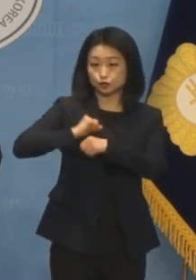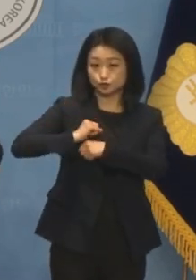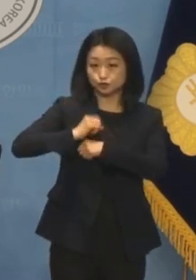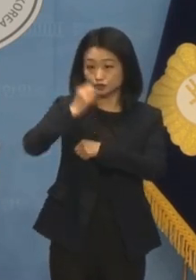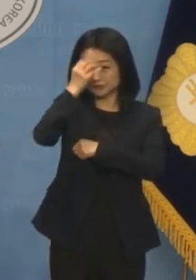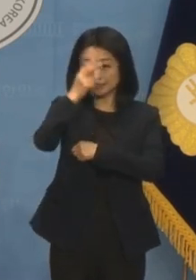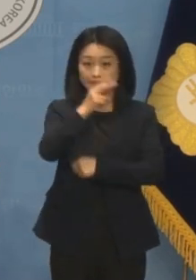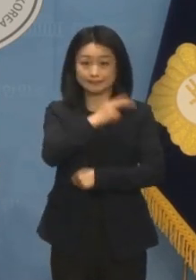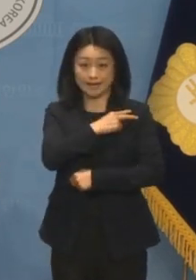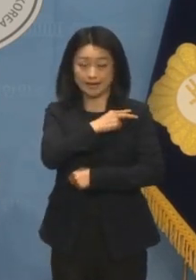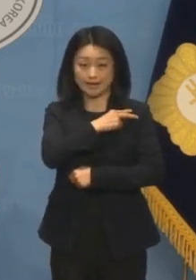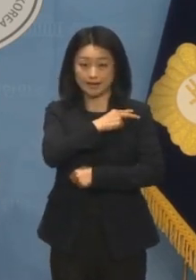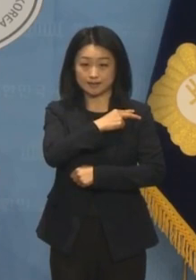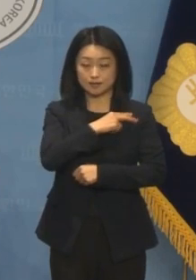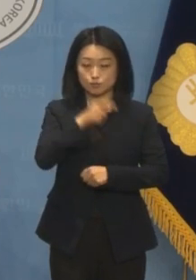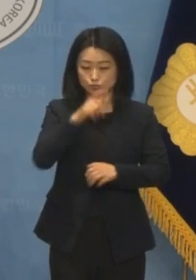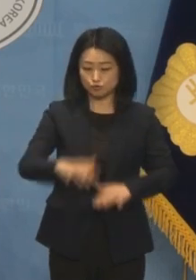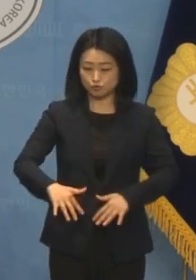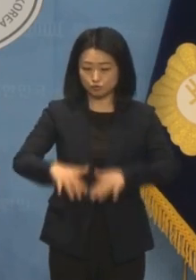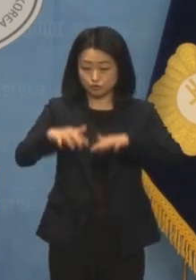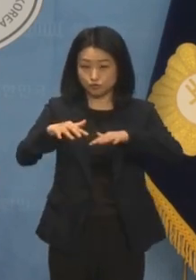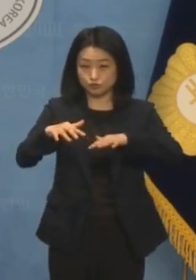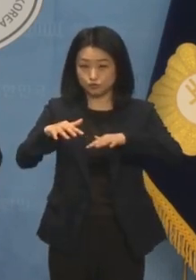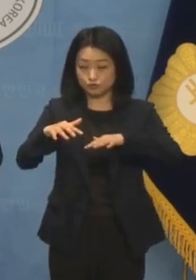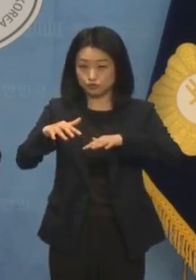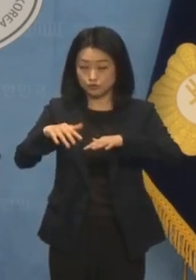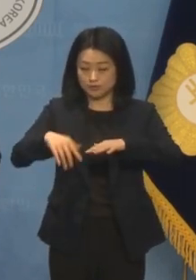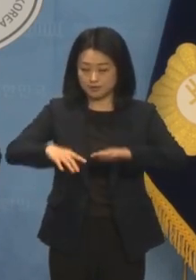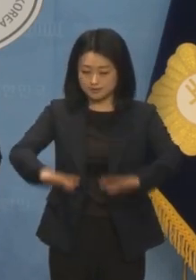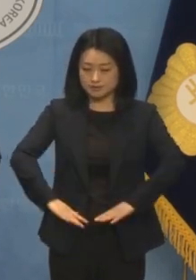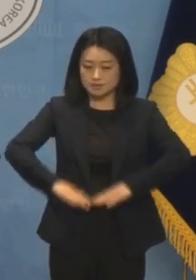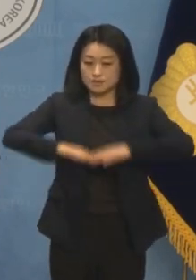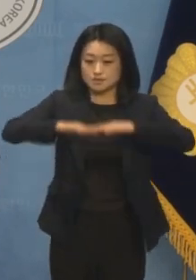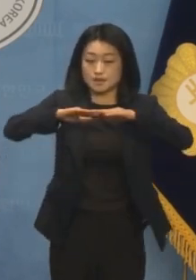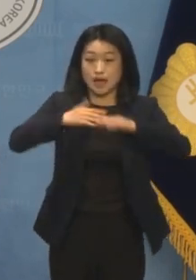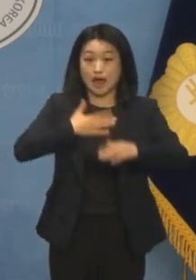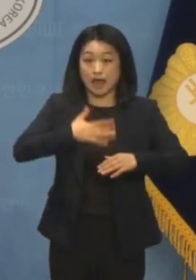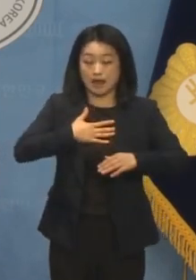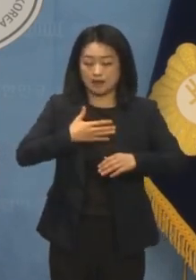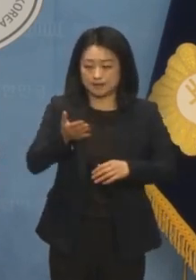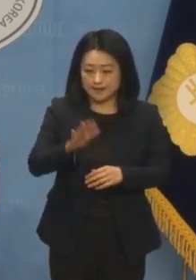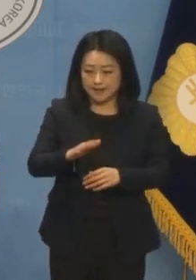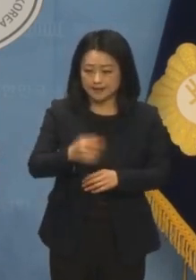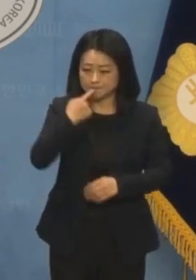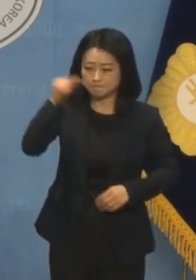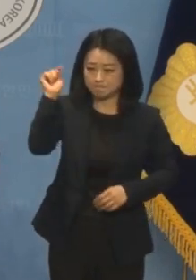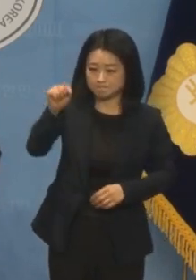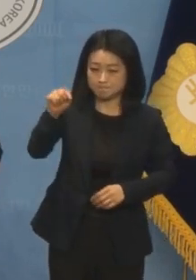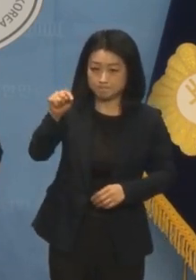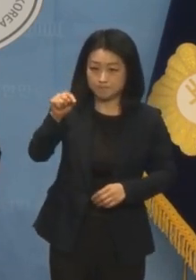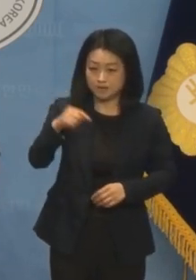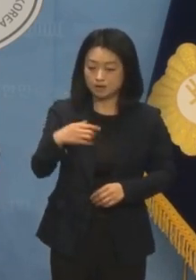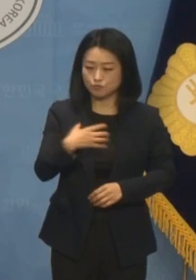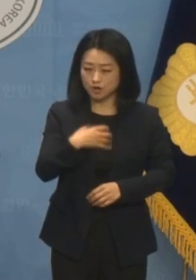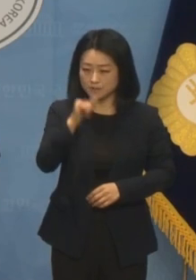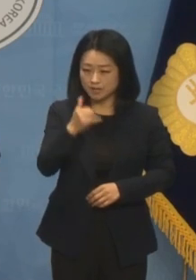복장 규정까지 관여하면서도 작전의 안전 대책에는 별 관심을 보이지